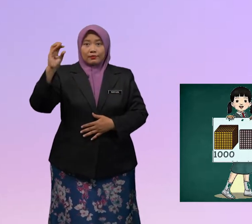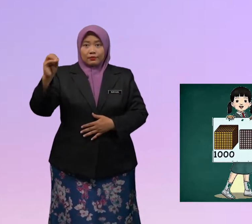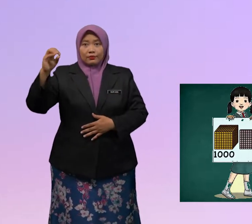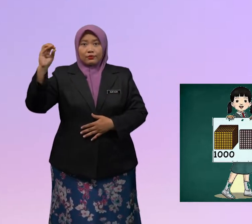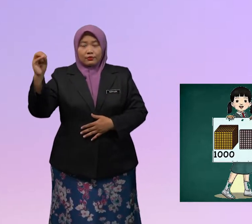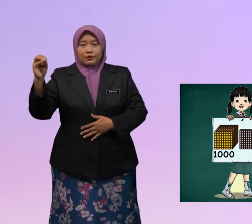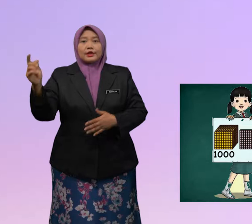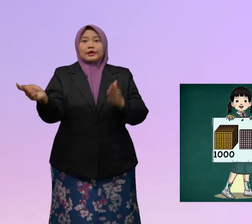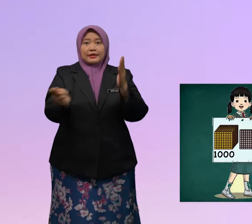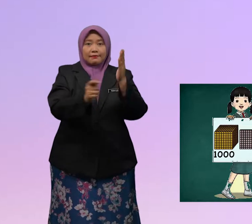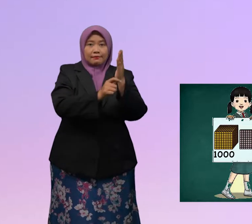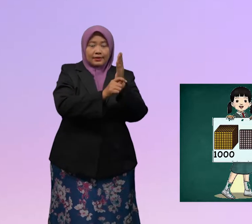1,000 tambah